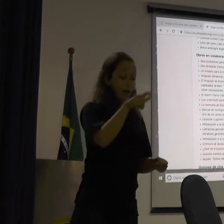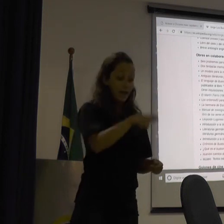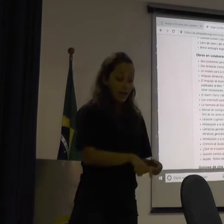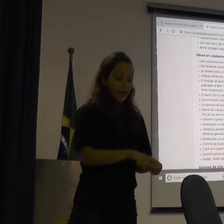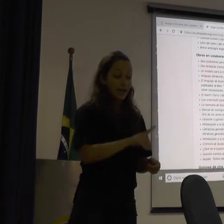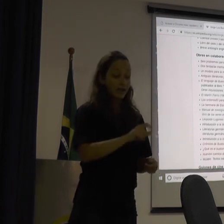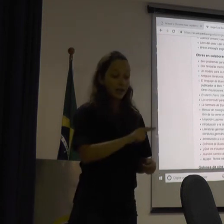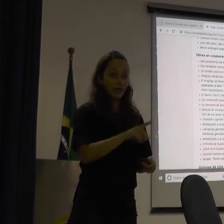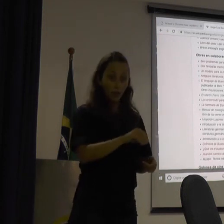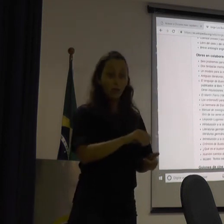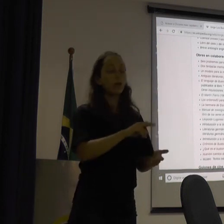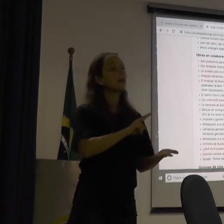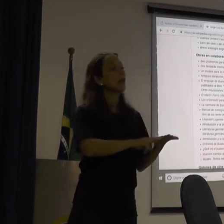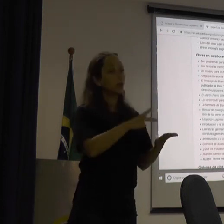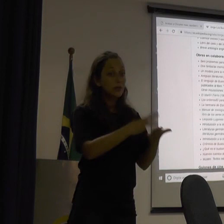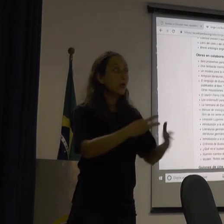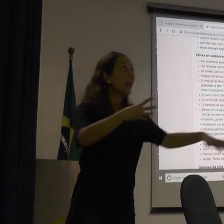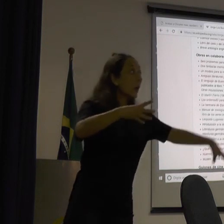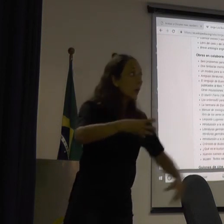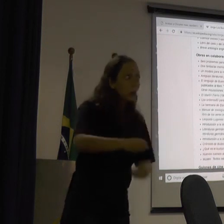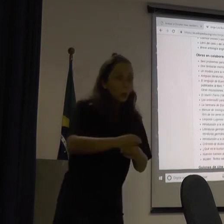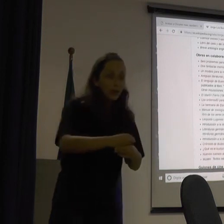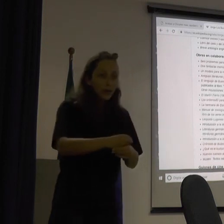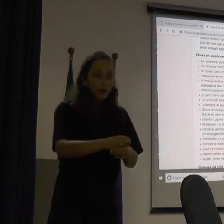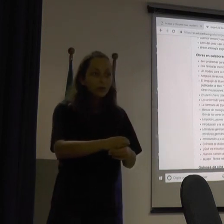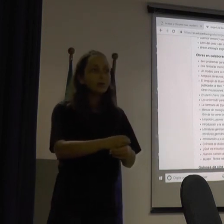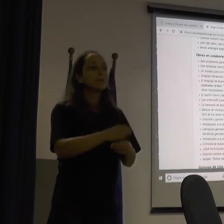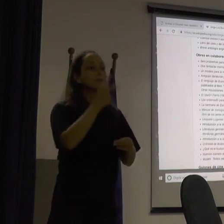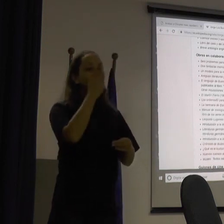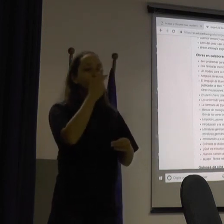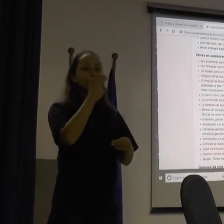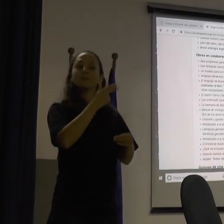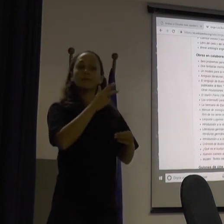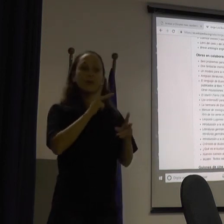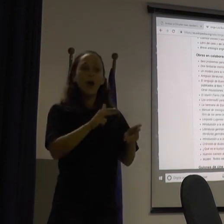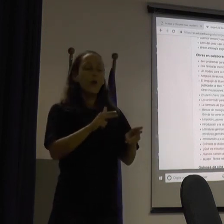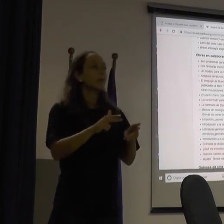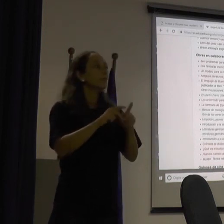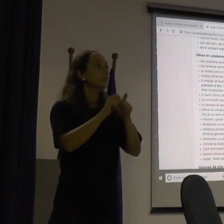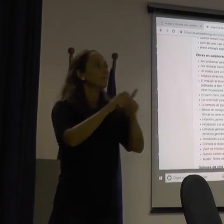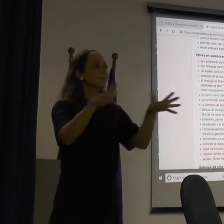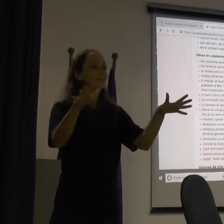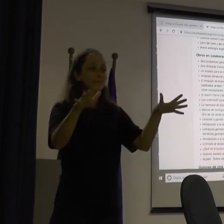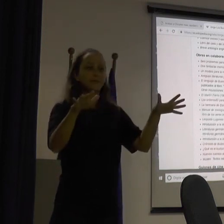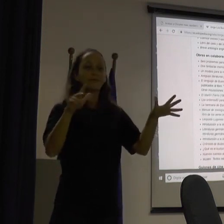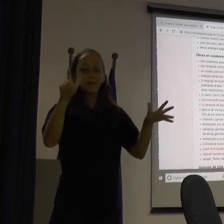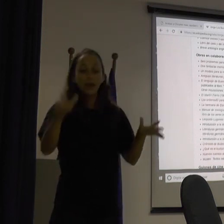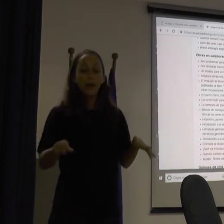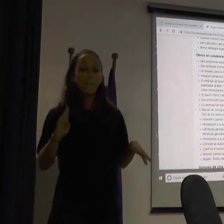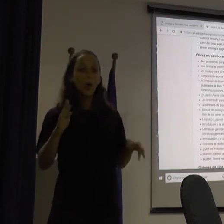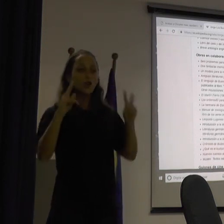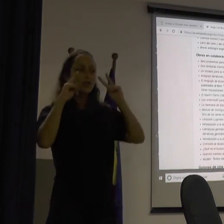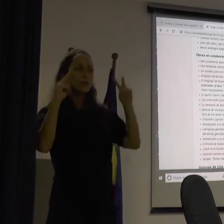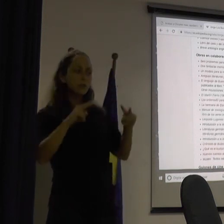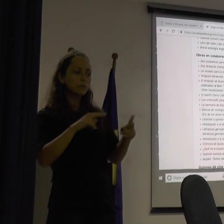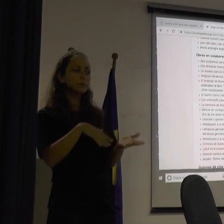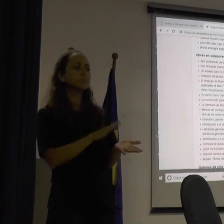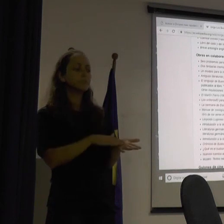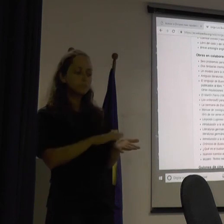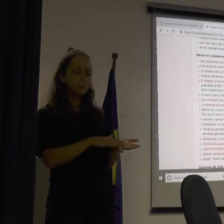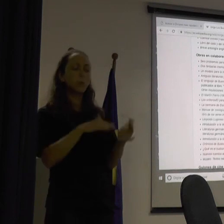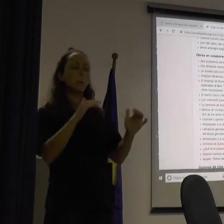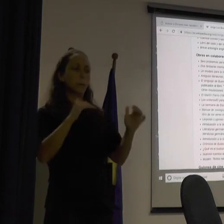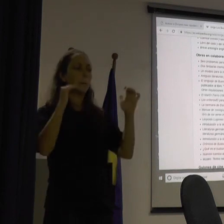Galão, virou cânone. Eu acho que não poderia ser um elogio maior do texto traduzido.